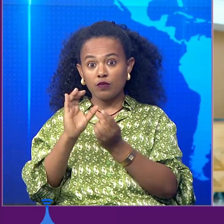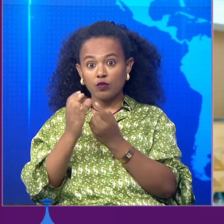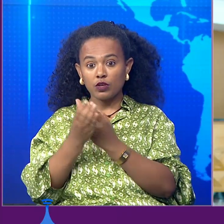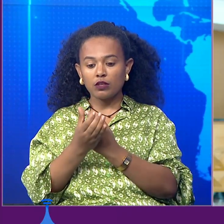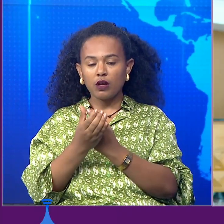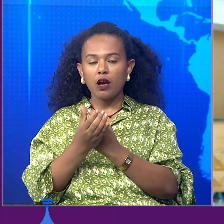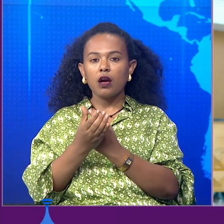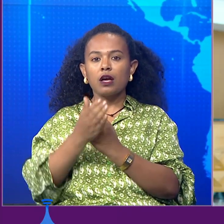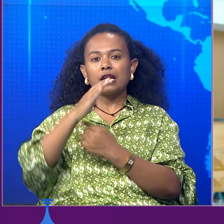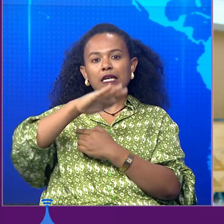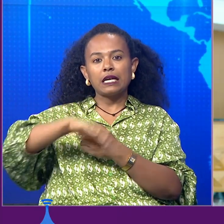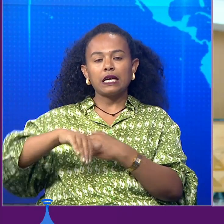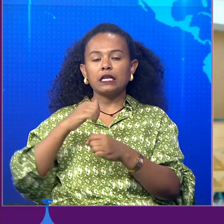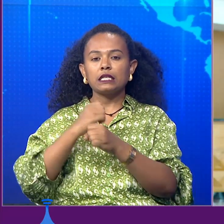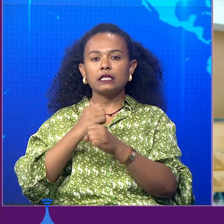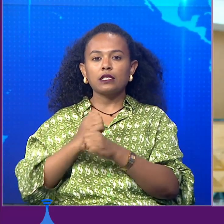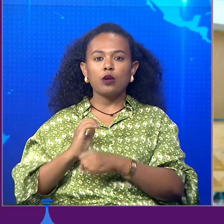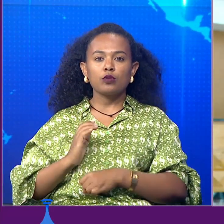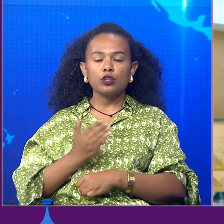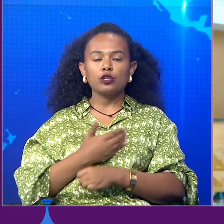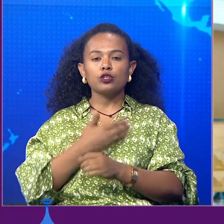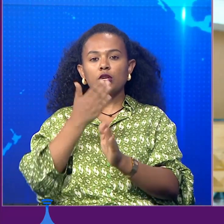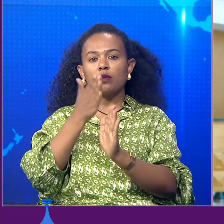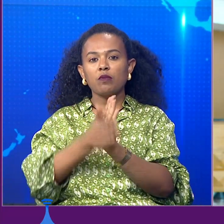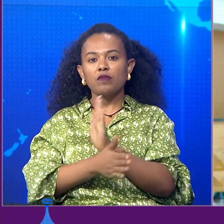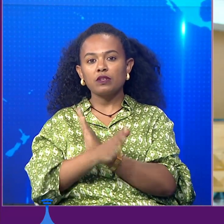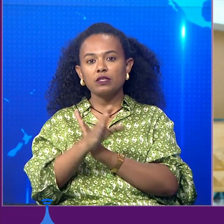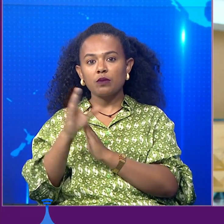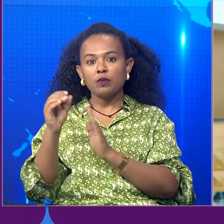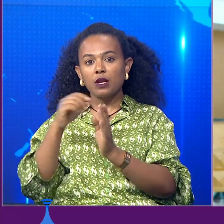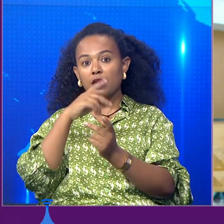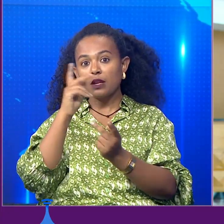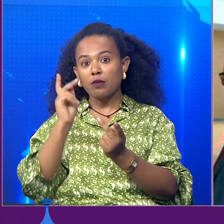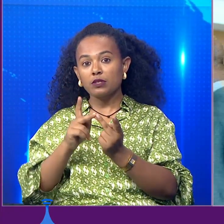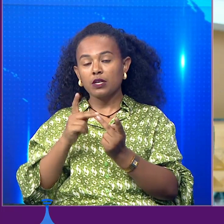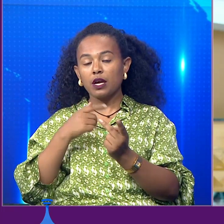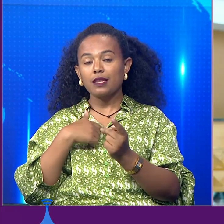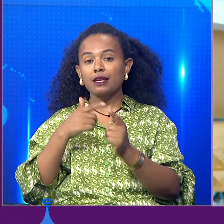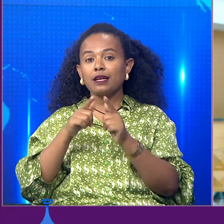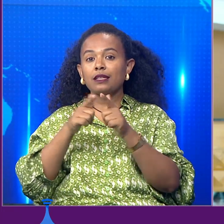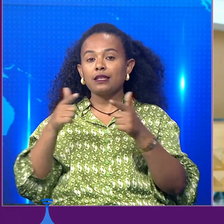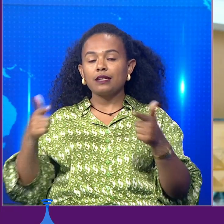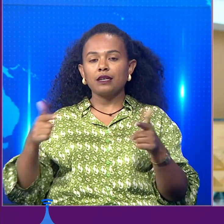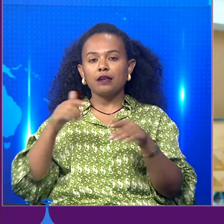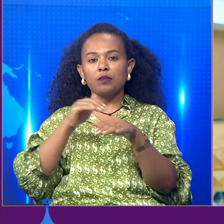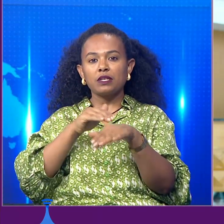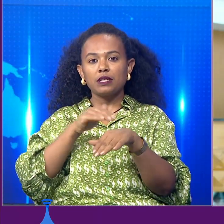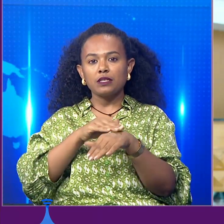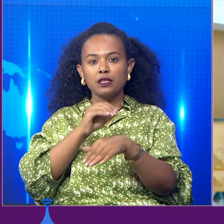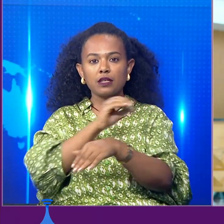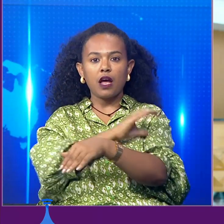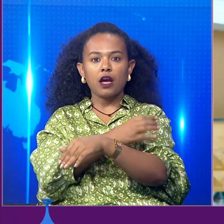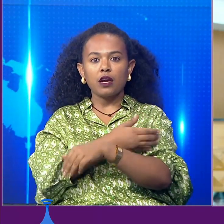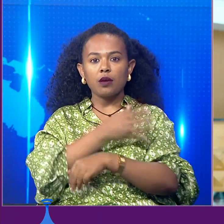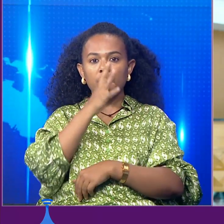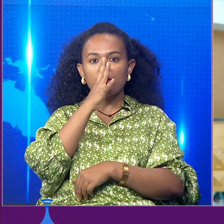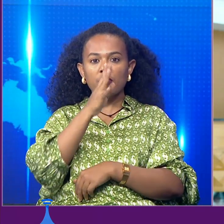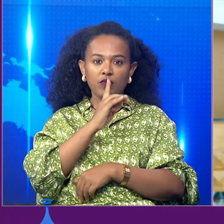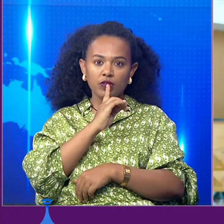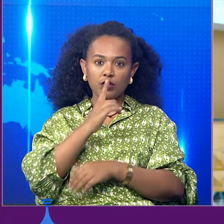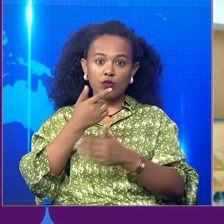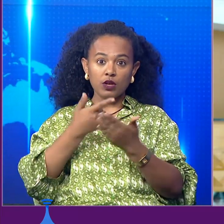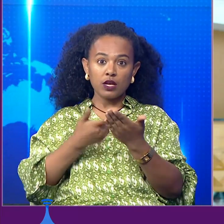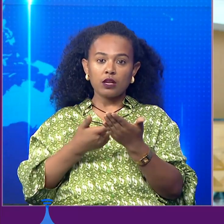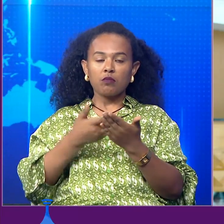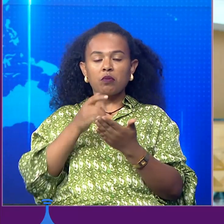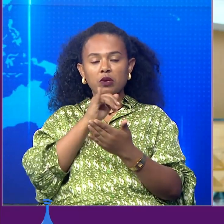ቀሪ ስራዎቻችንን ለመፈጸምና ለማሳካት እኔ ትልቅ መነሳሳትና አቅም የሚፈጥር ነው። ይሄም በተዋረድ በዛው